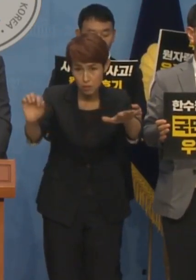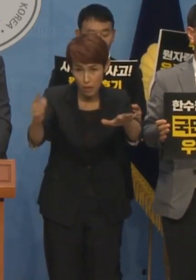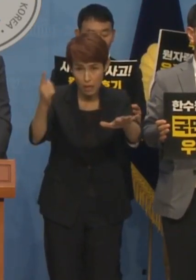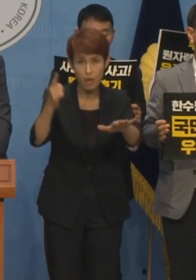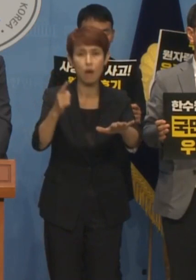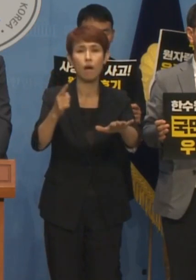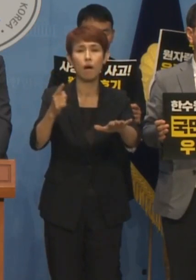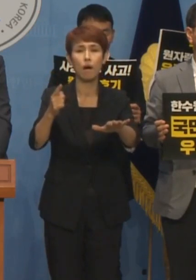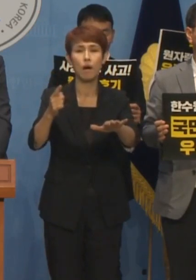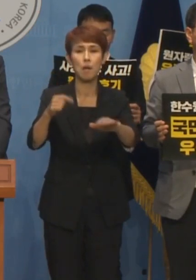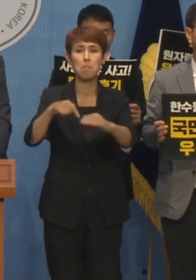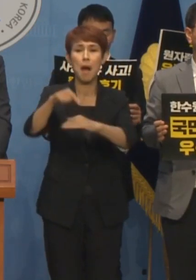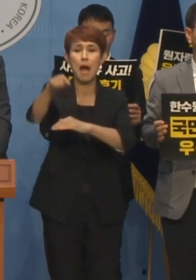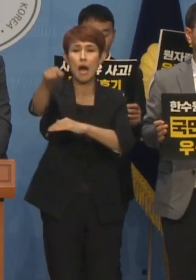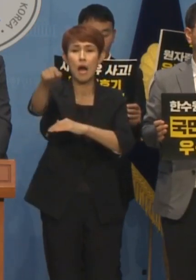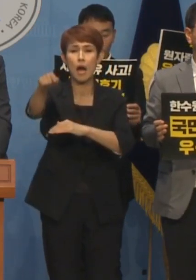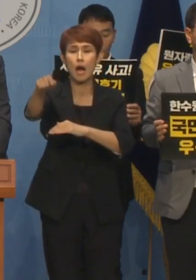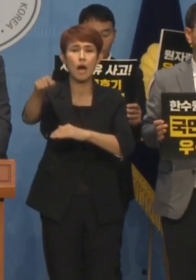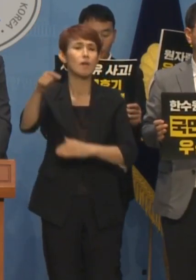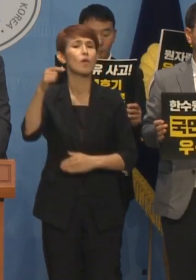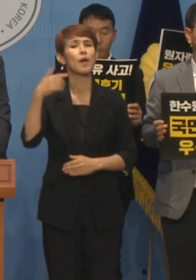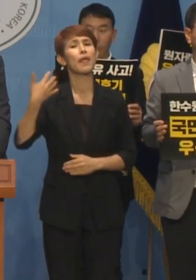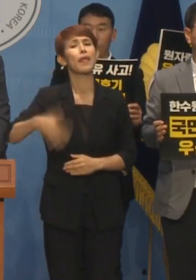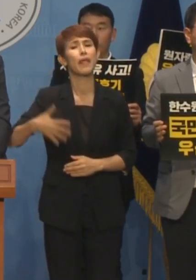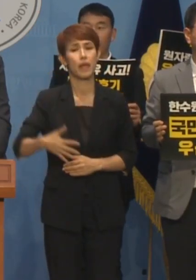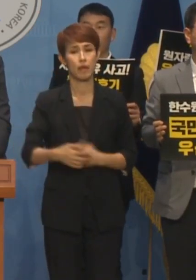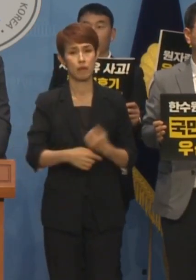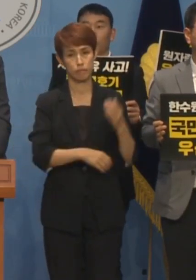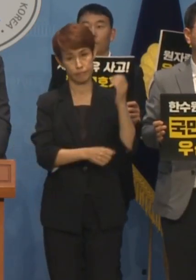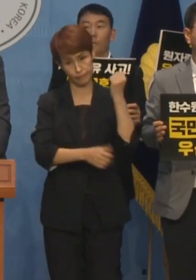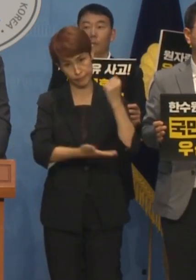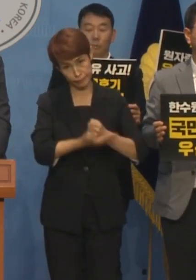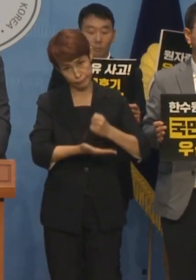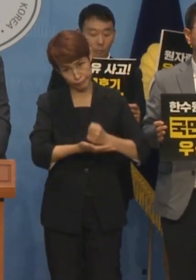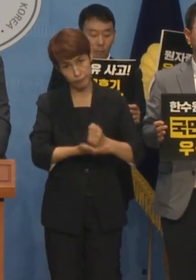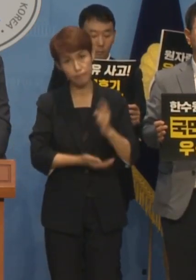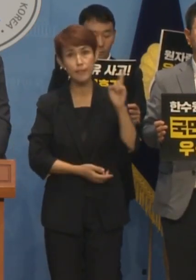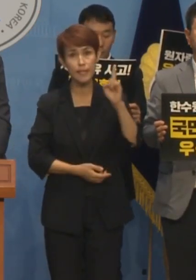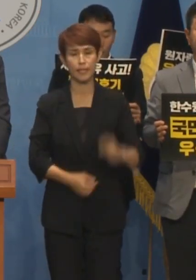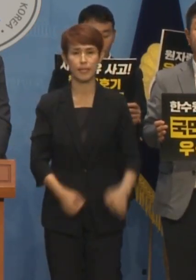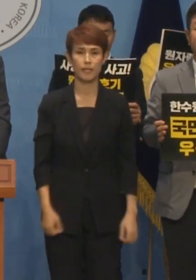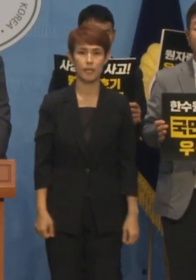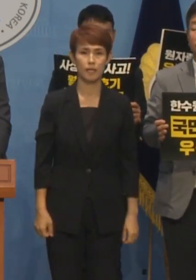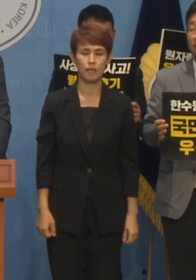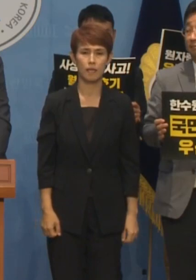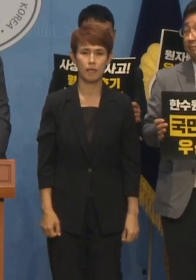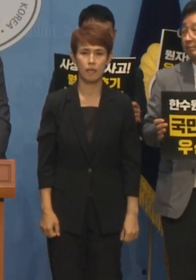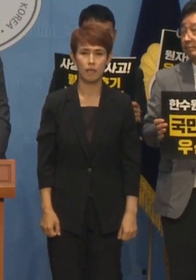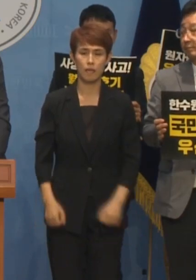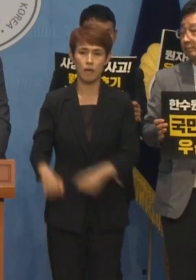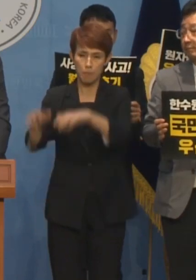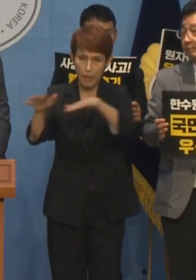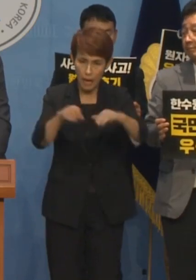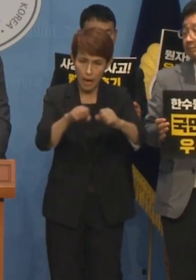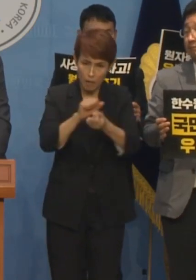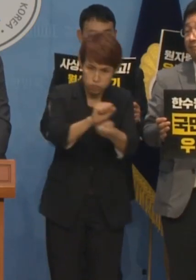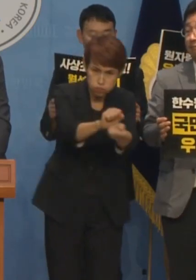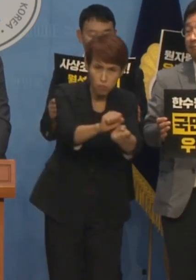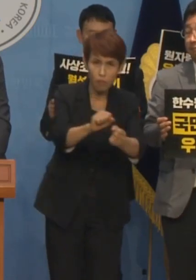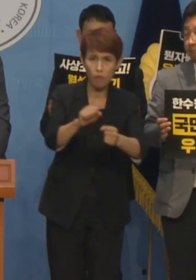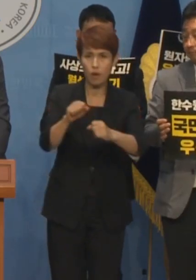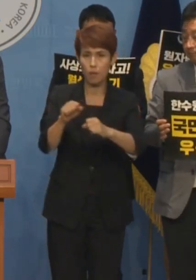환경으로 나가지 않았다며 도저히 납득할 수 없는 궤변만 늘어놓았습니다. 대기로든 바다로든